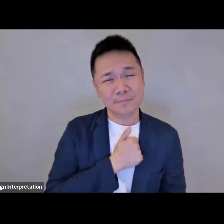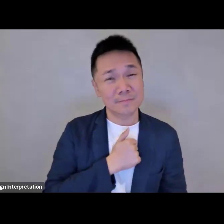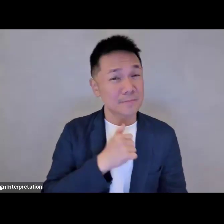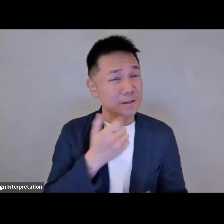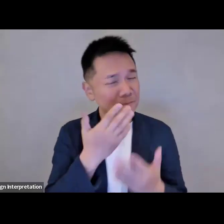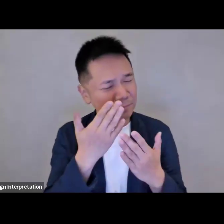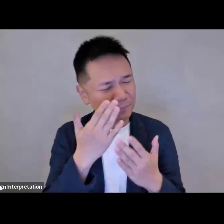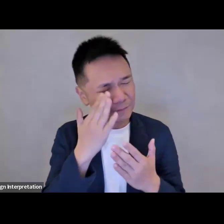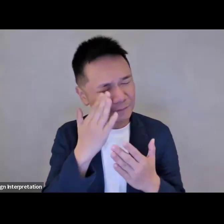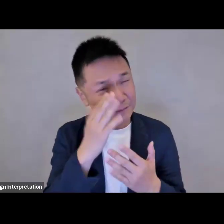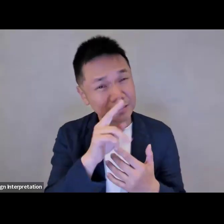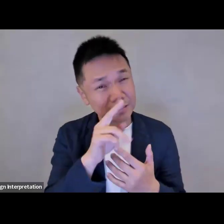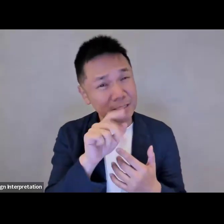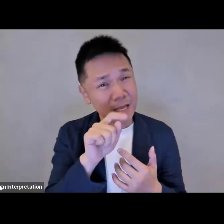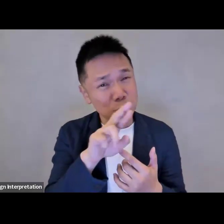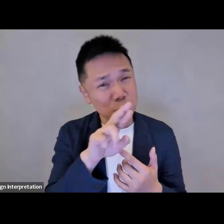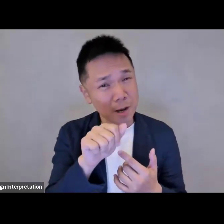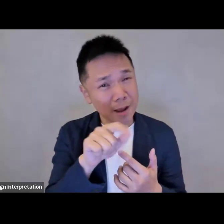欧洲的 network，